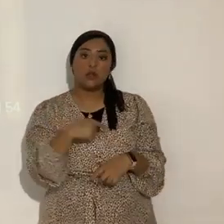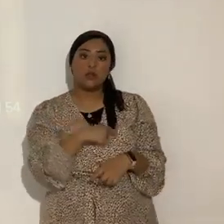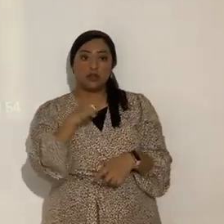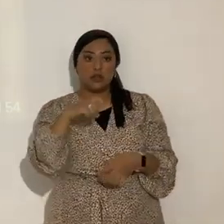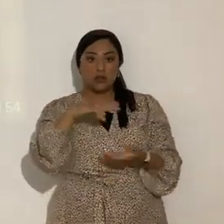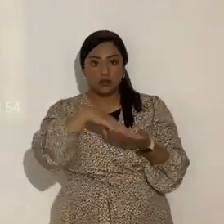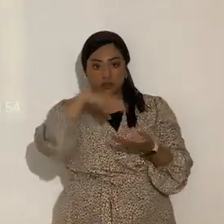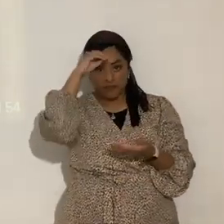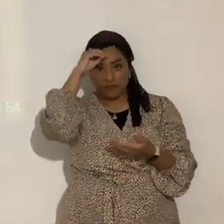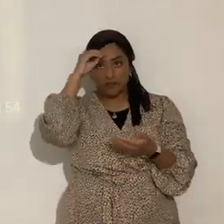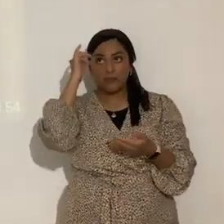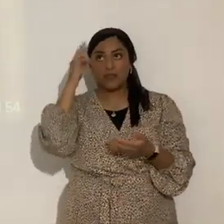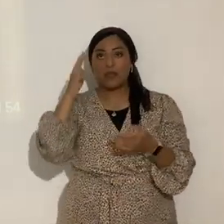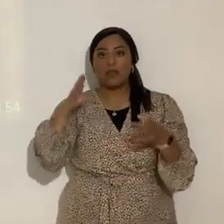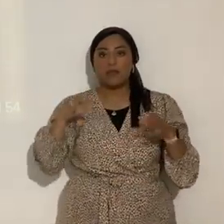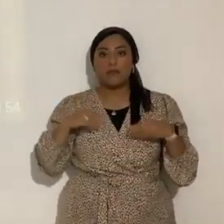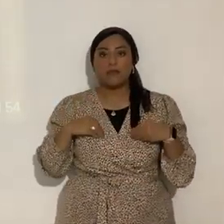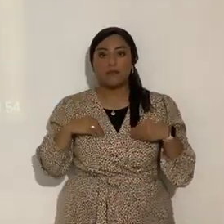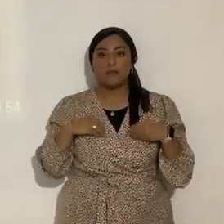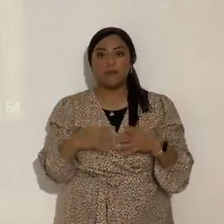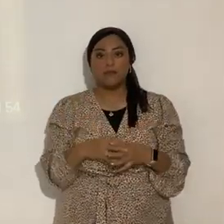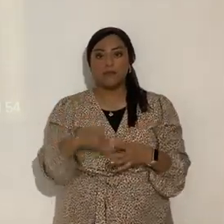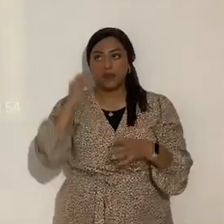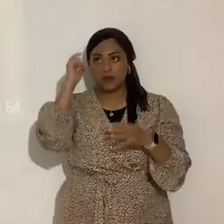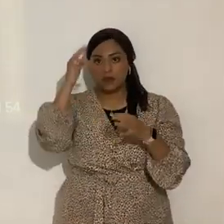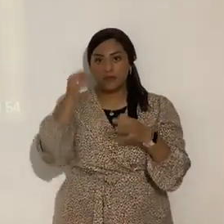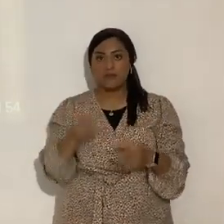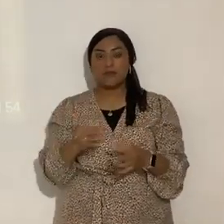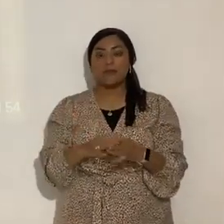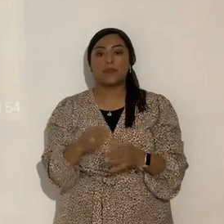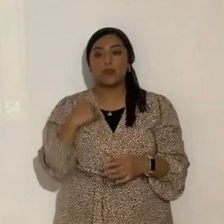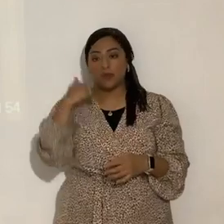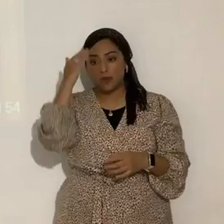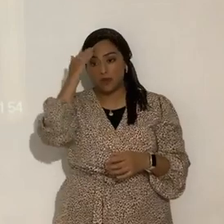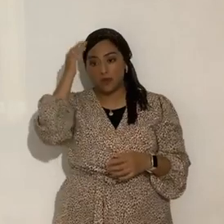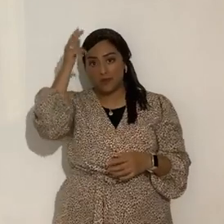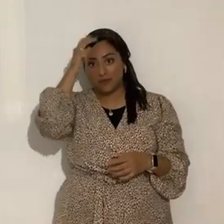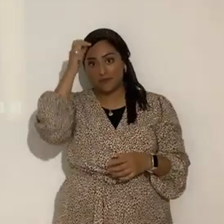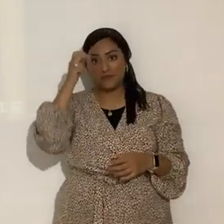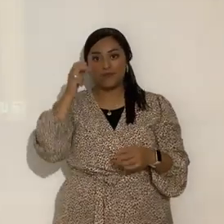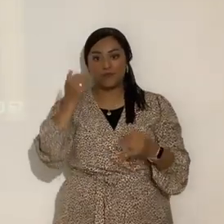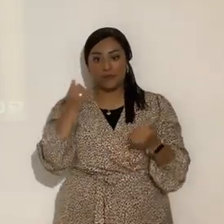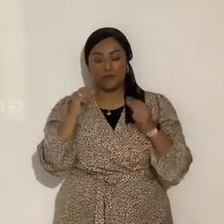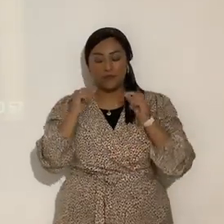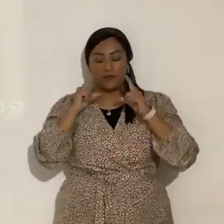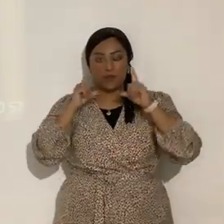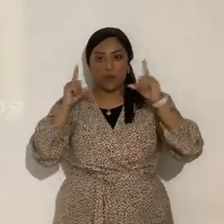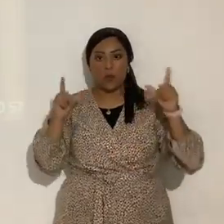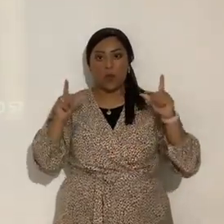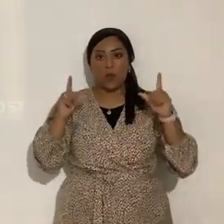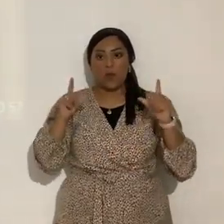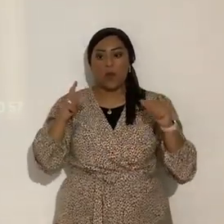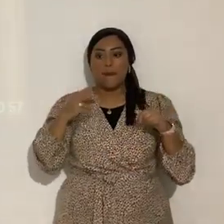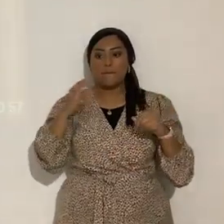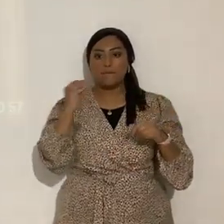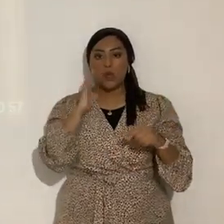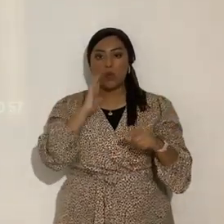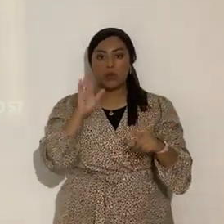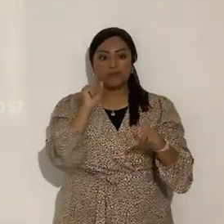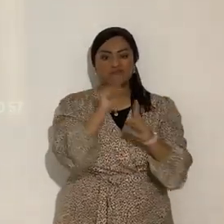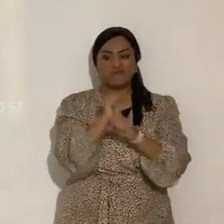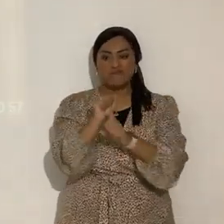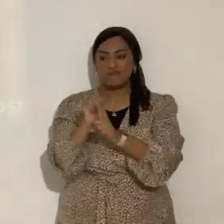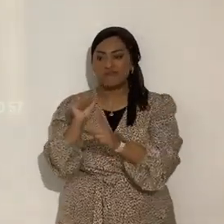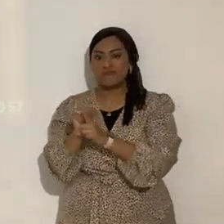a aceptar la voluntad de Elohim. Sabemos que la bestia está despertando y que viene